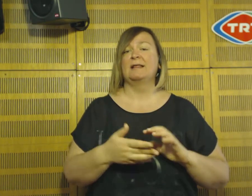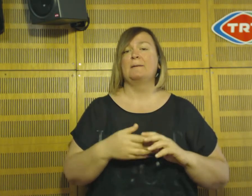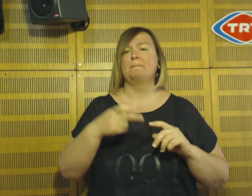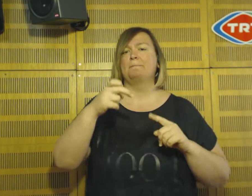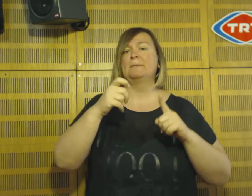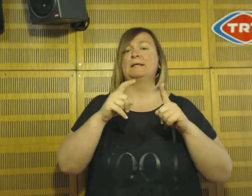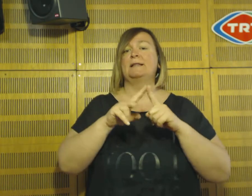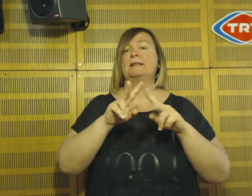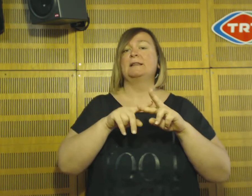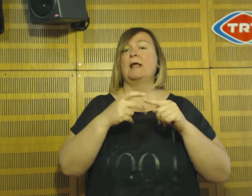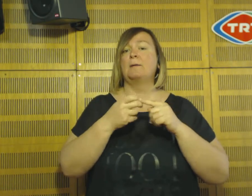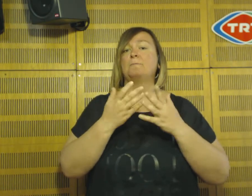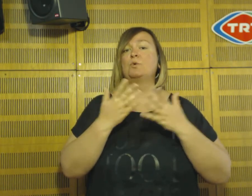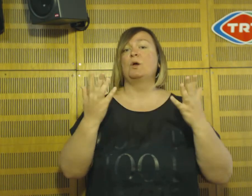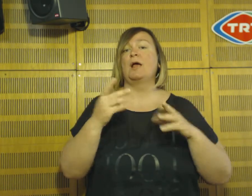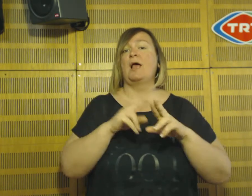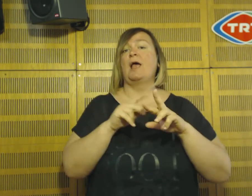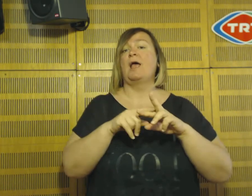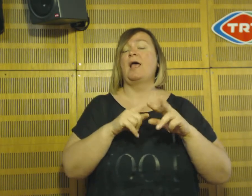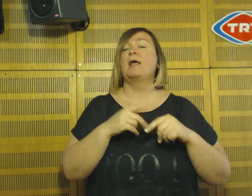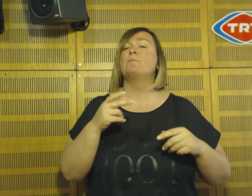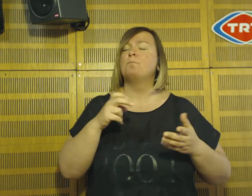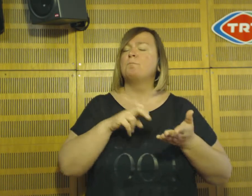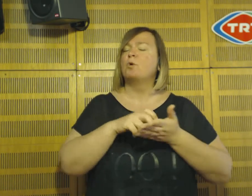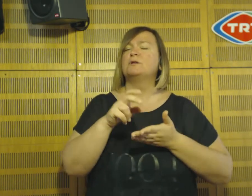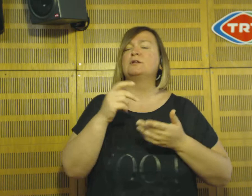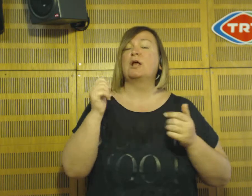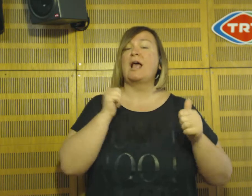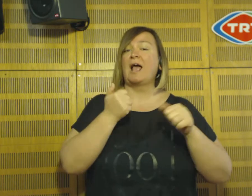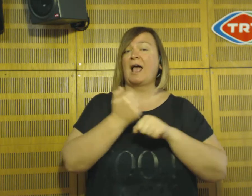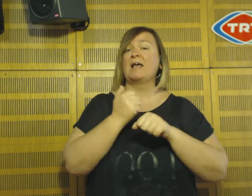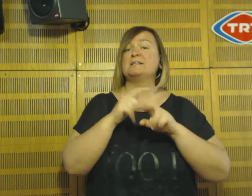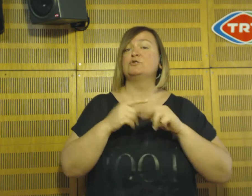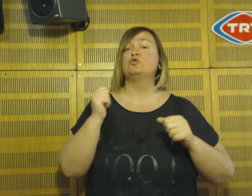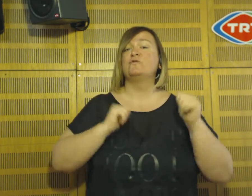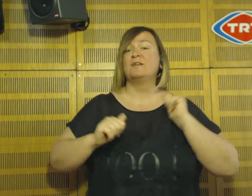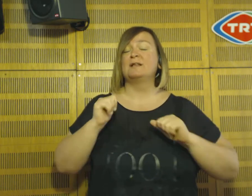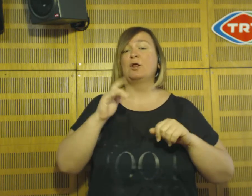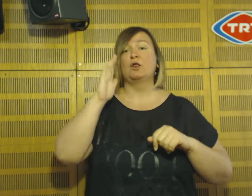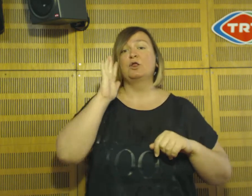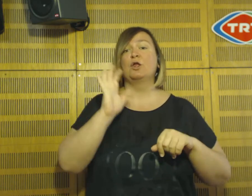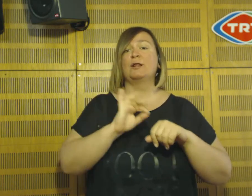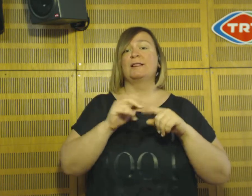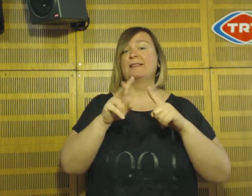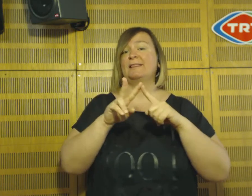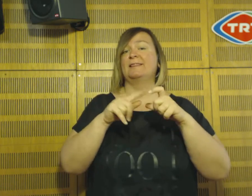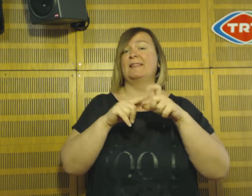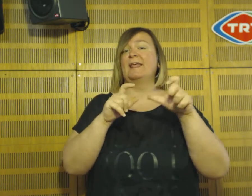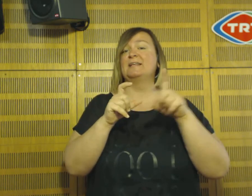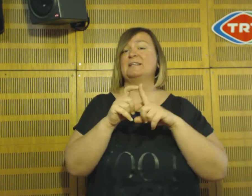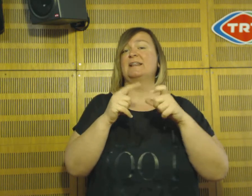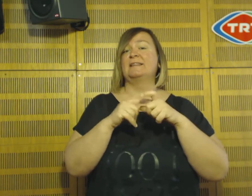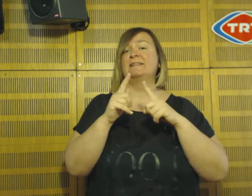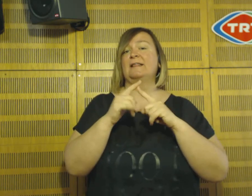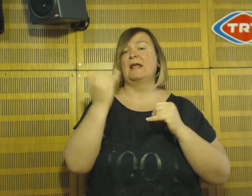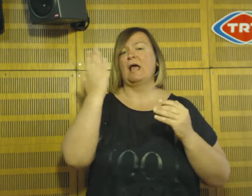Pınar Büyükkayer ve proje yürütücüsü Gazi Üniversitesi'nden Doçent Doktor Necdet Karasu stüdyomuzda konuk